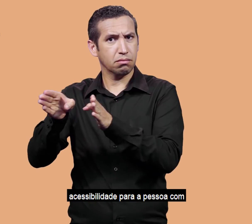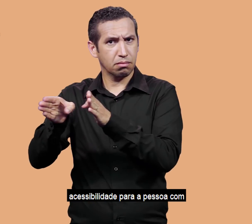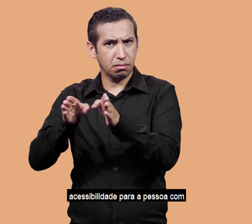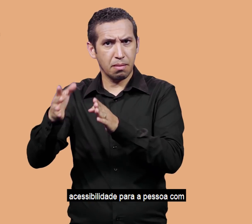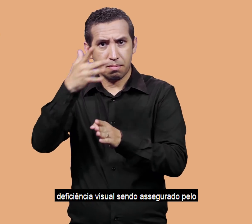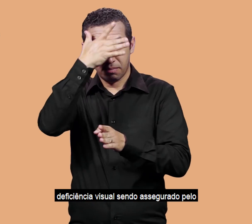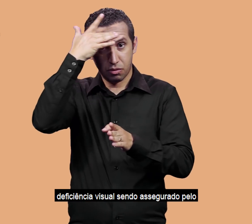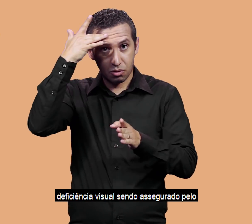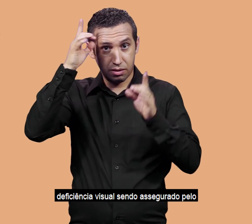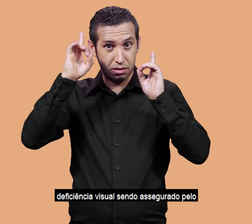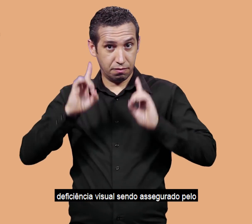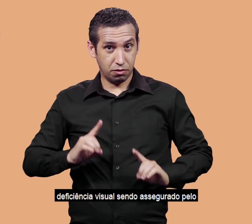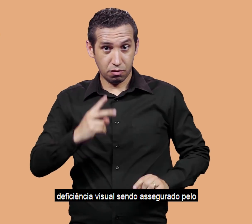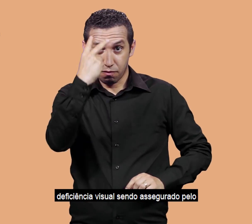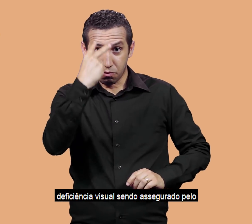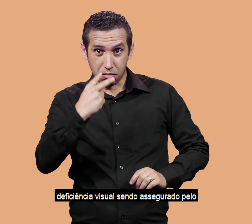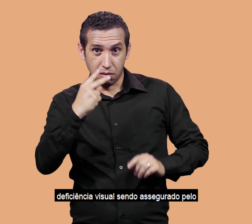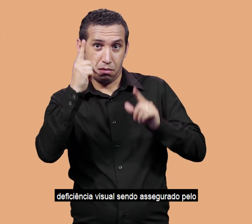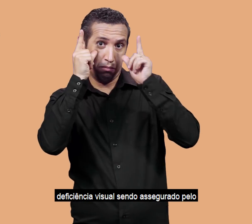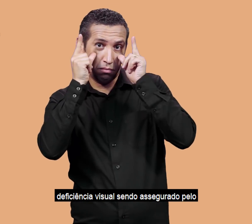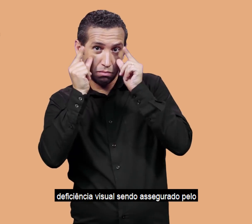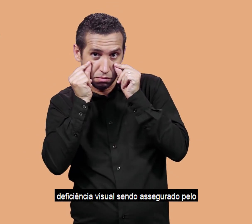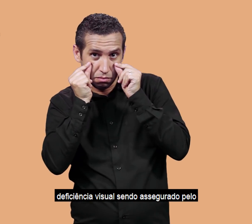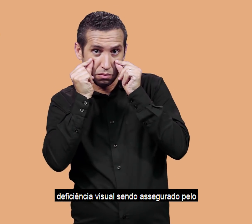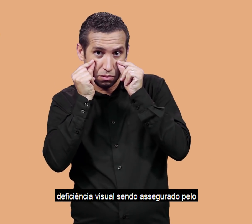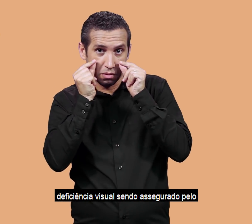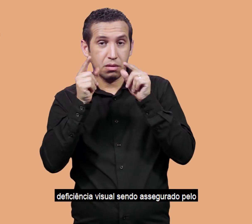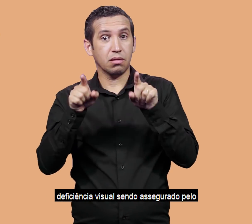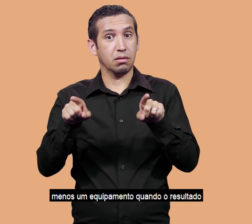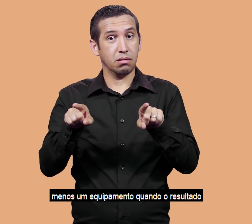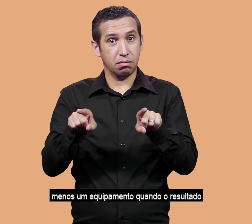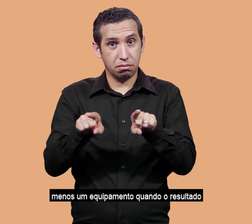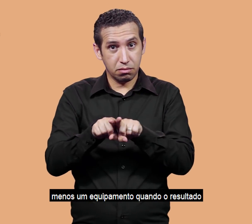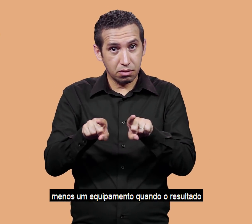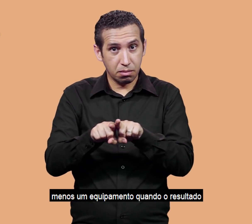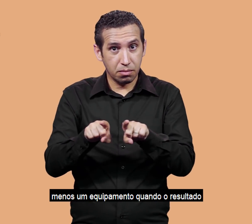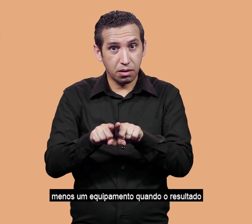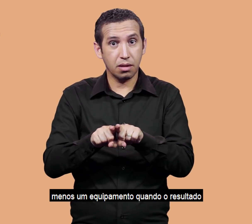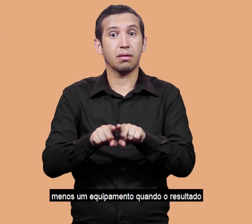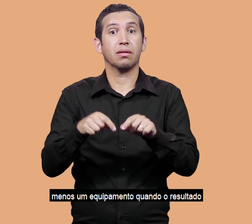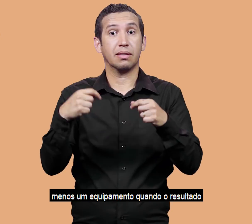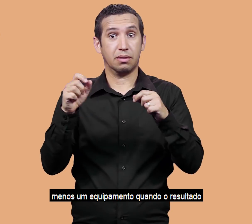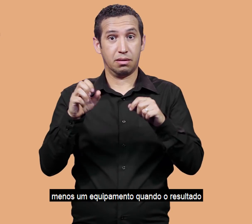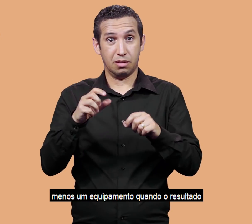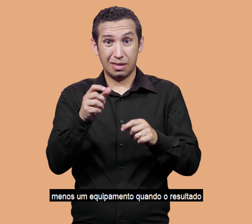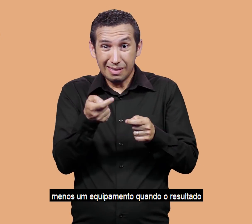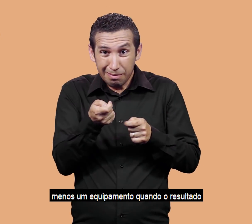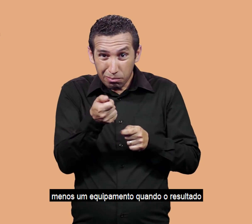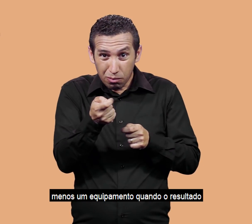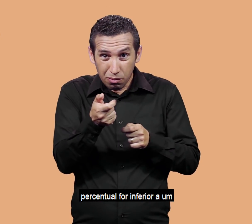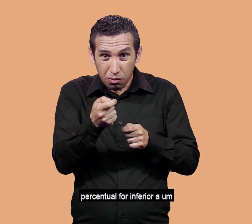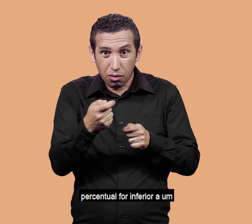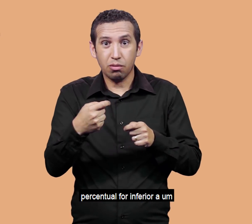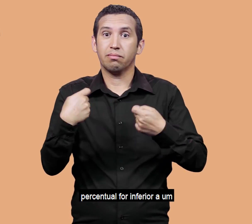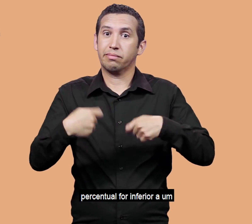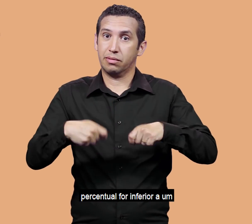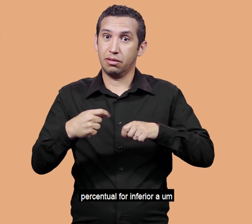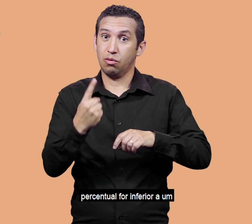visual sendo assegurado pelo menos um equipamento quando o resultado percentual for inferior a